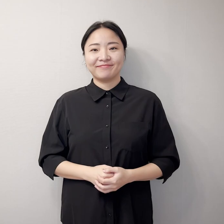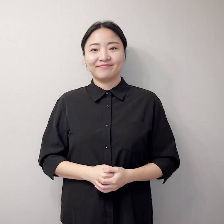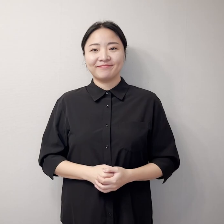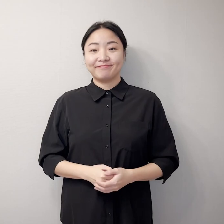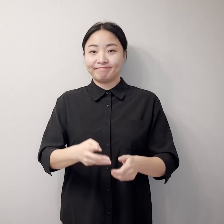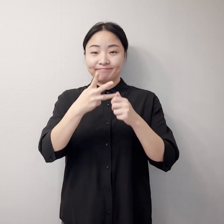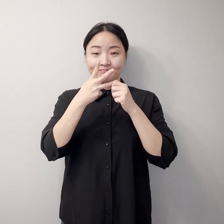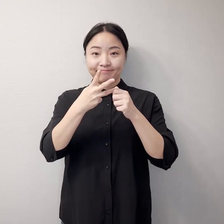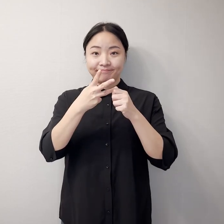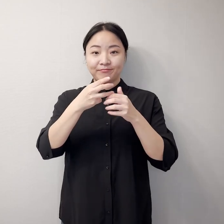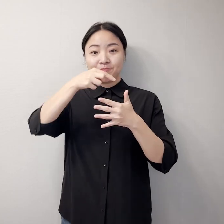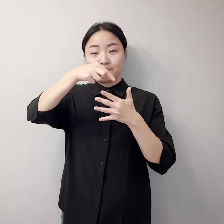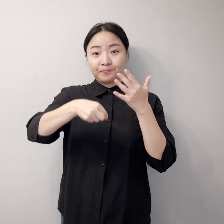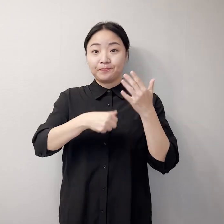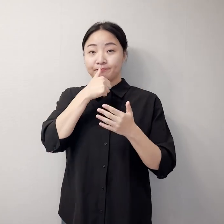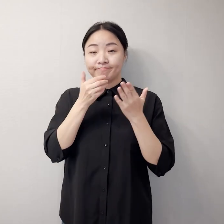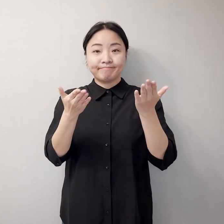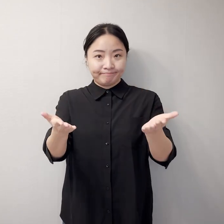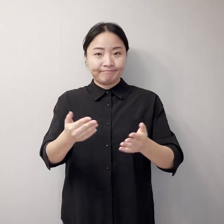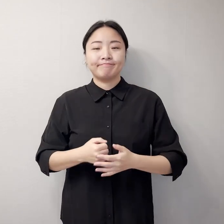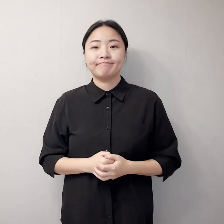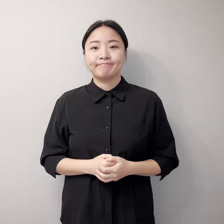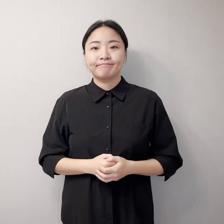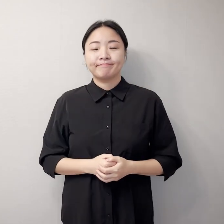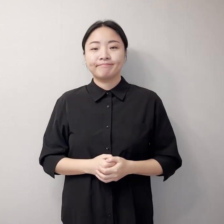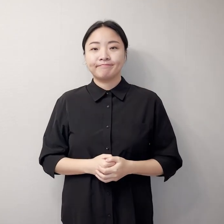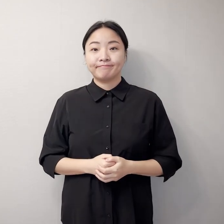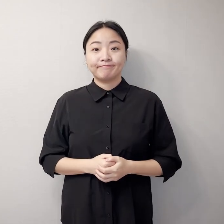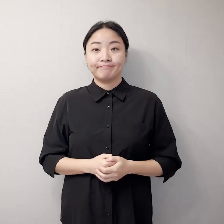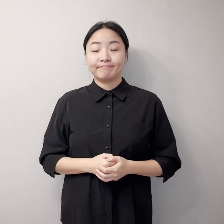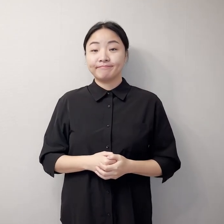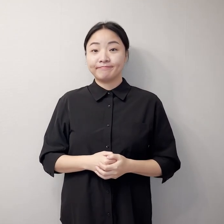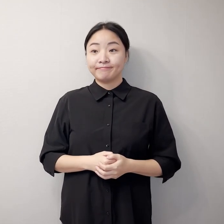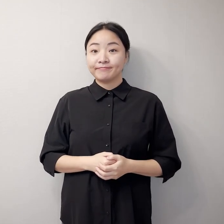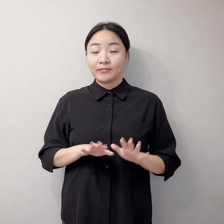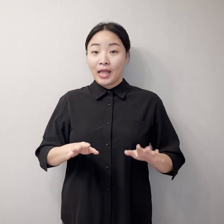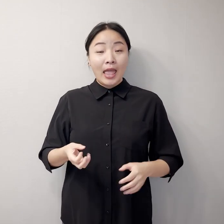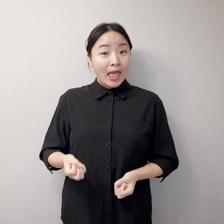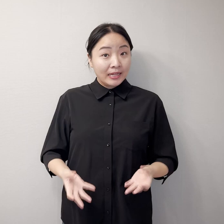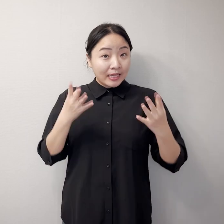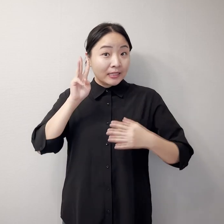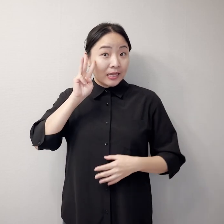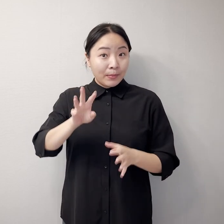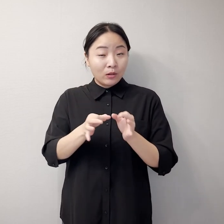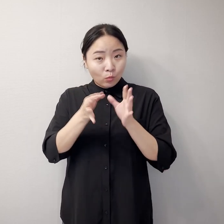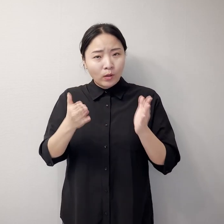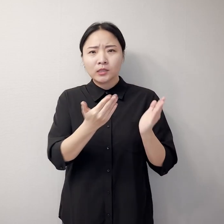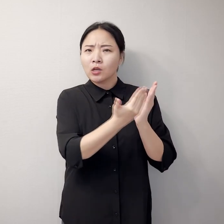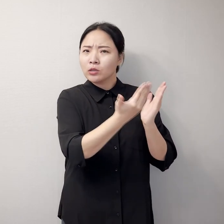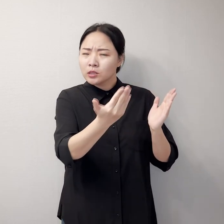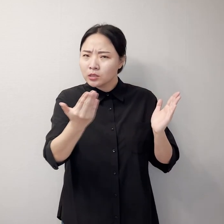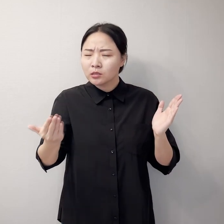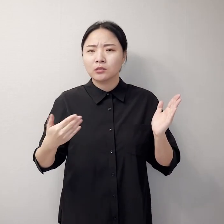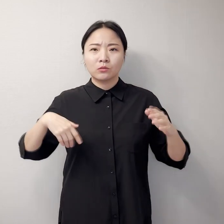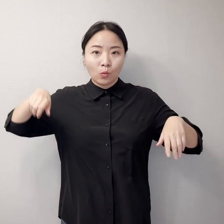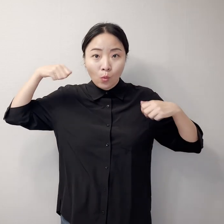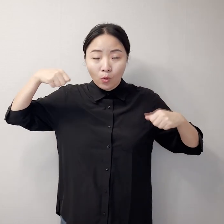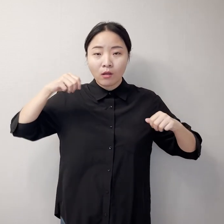3번 프로그램 소개 본 행사에는 3일간 다양한 전시, 공연,